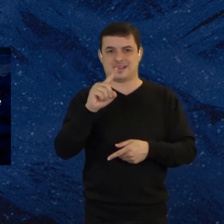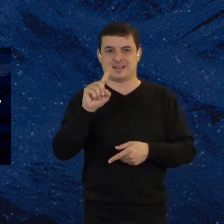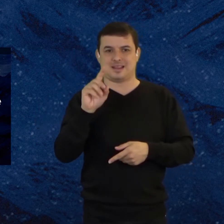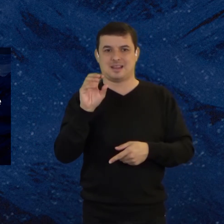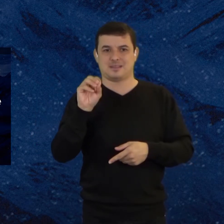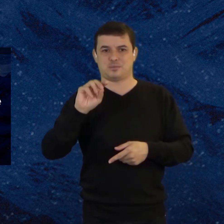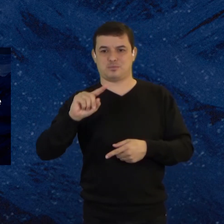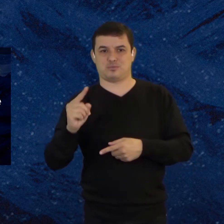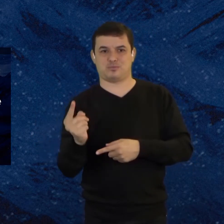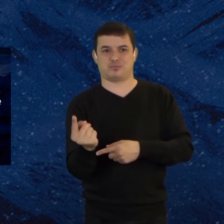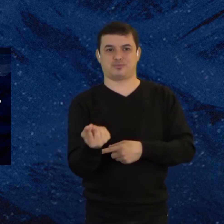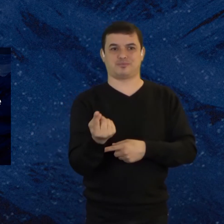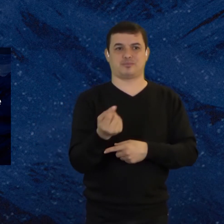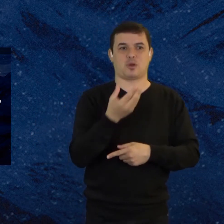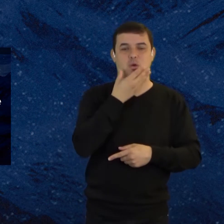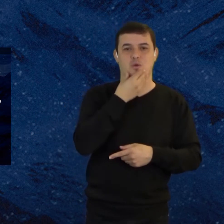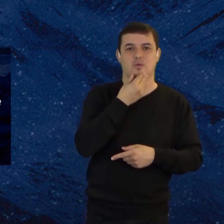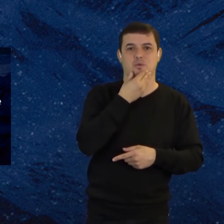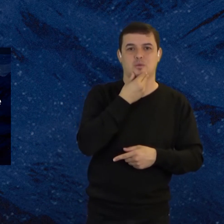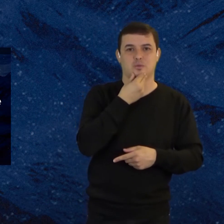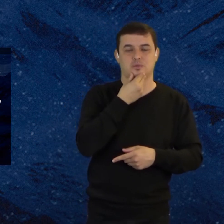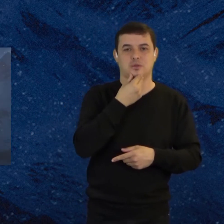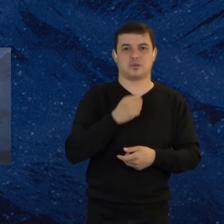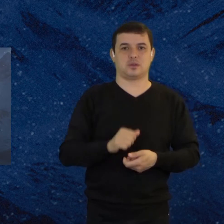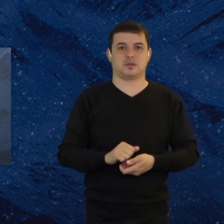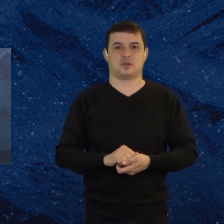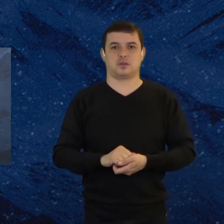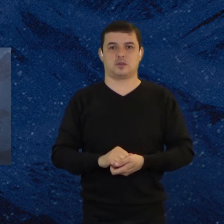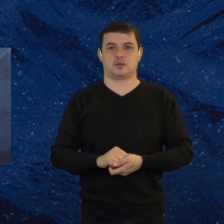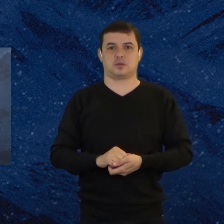enfrentar o que vem contra ele com 20 mil?